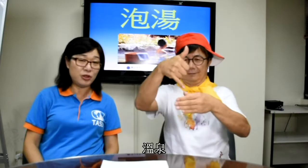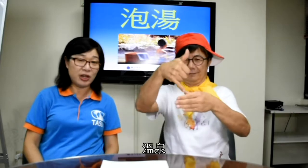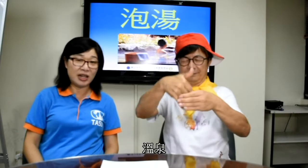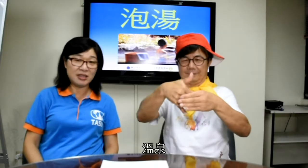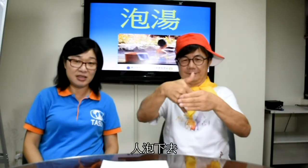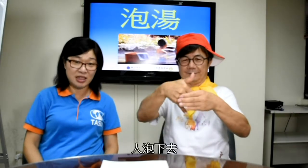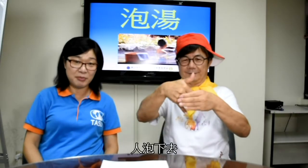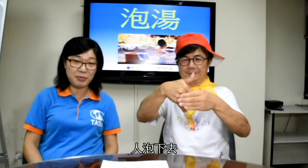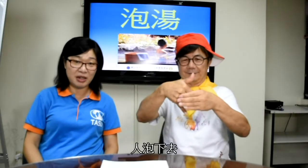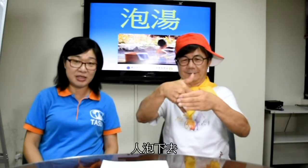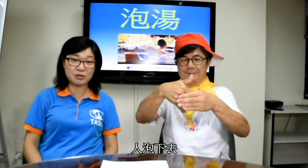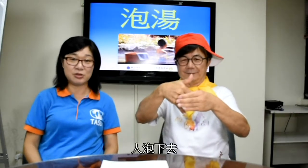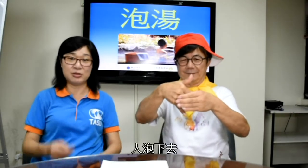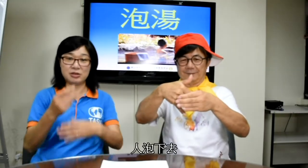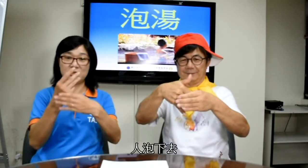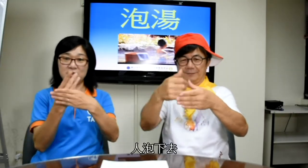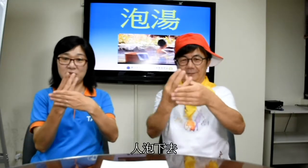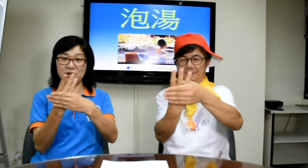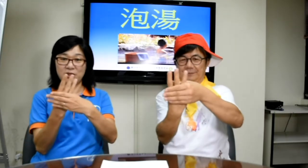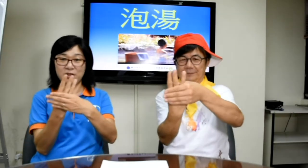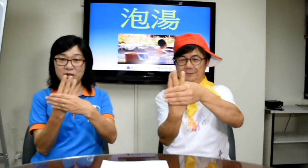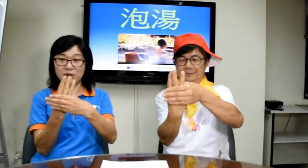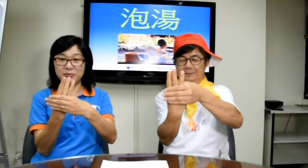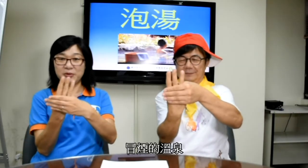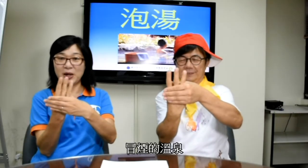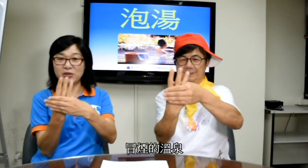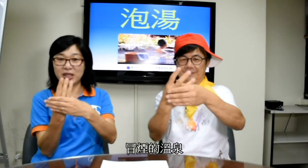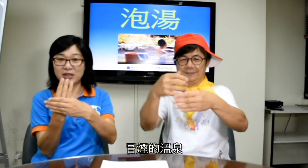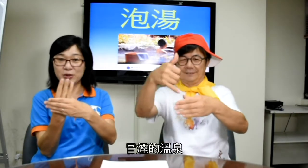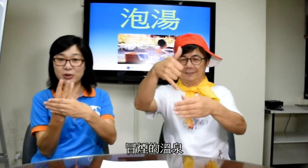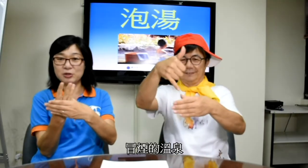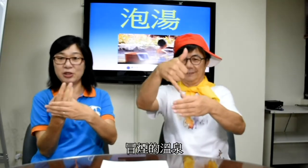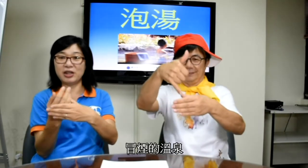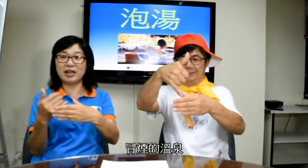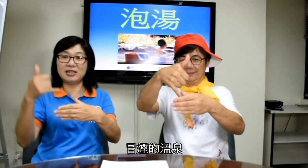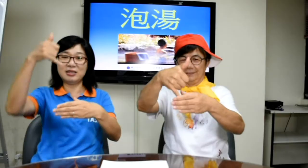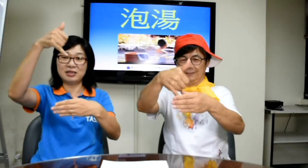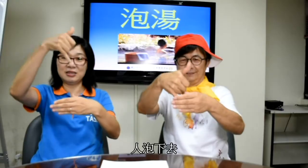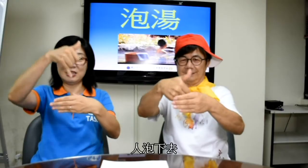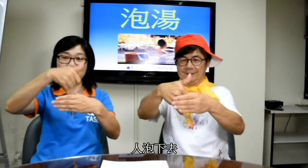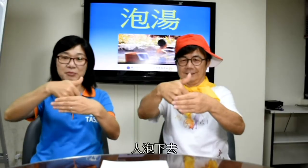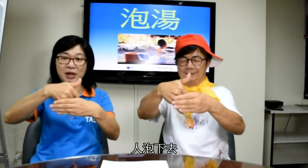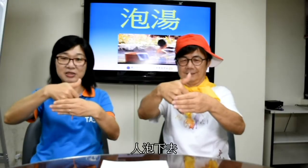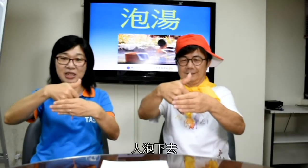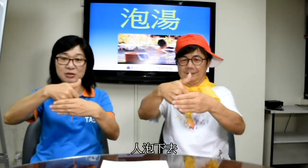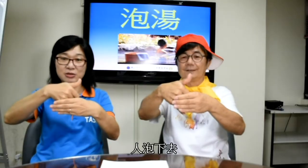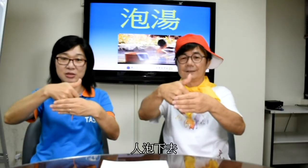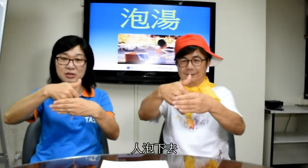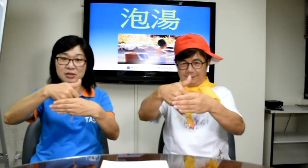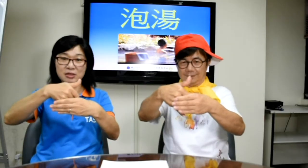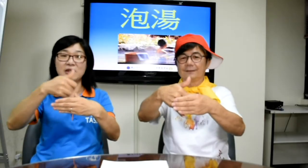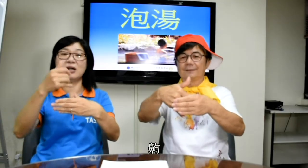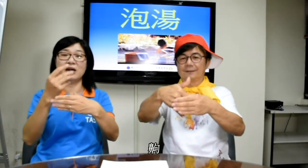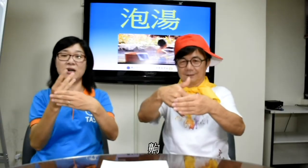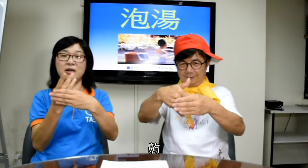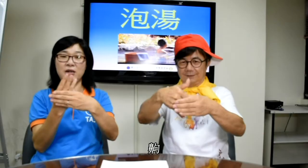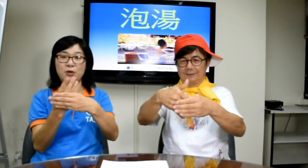泉，人泡下去，冒烟的温泉。人泡下去，